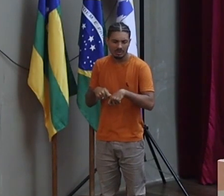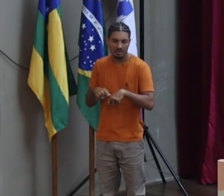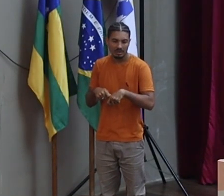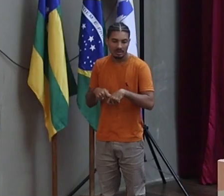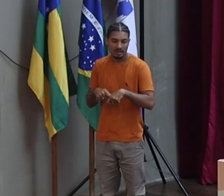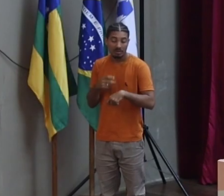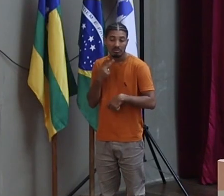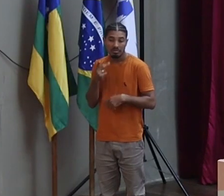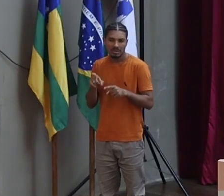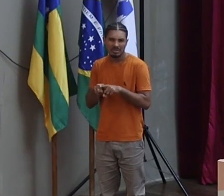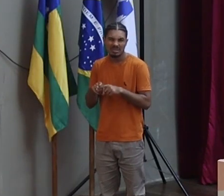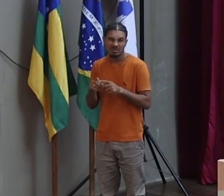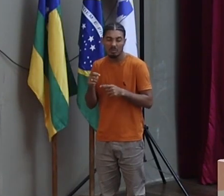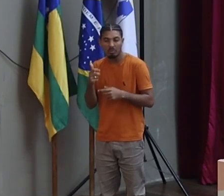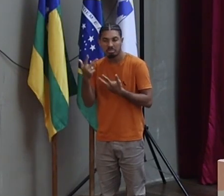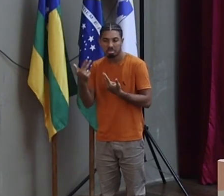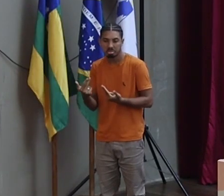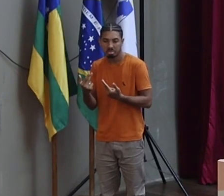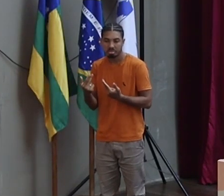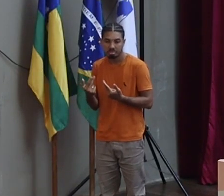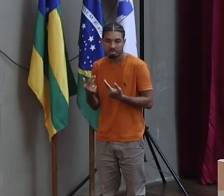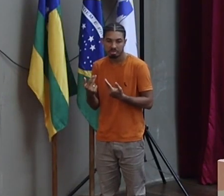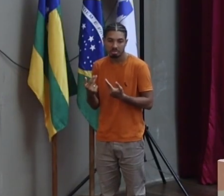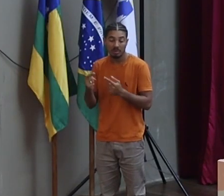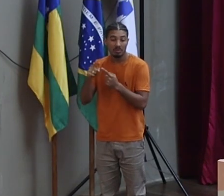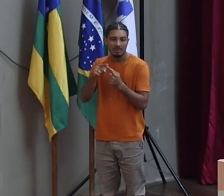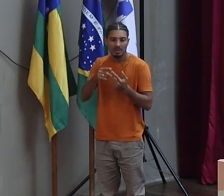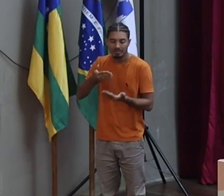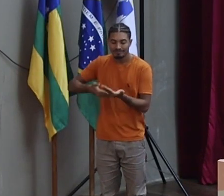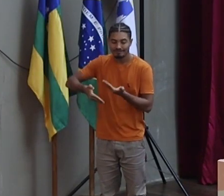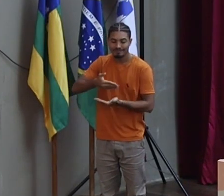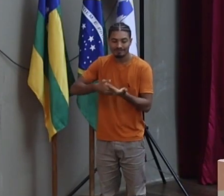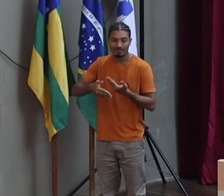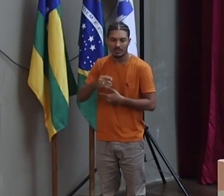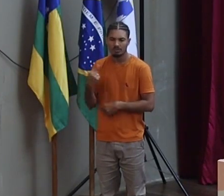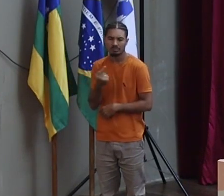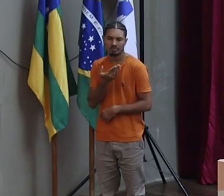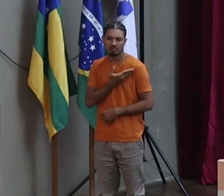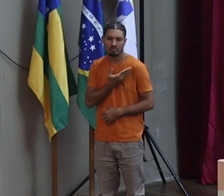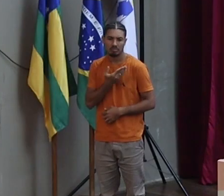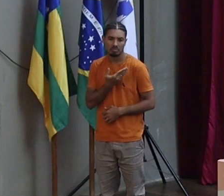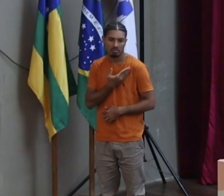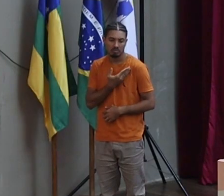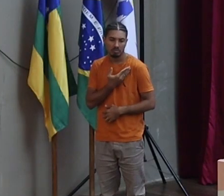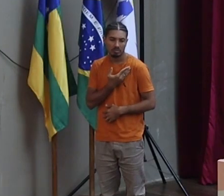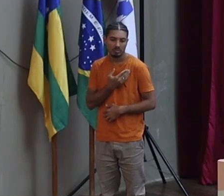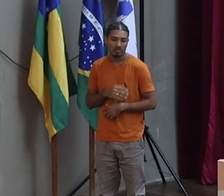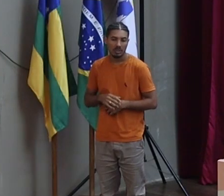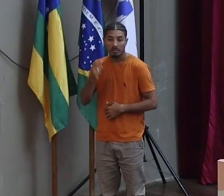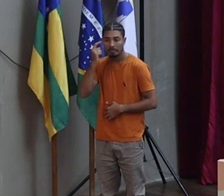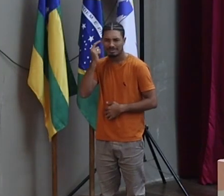coisa em termos da nossa interação com nossos colegas, até pensando em termos de